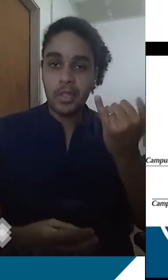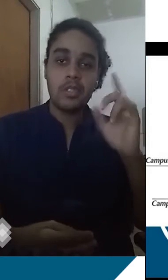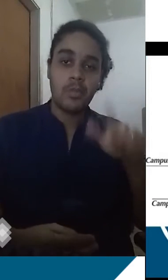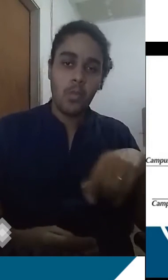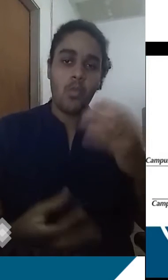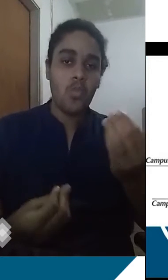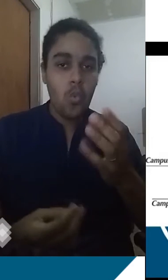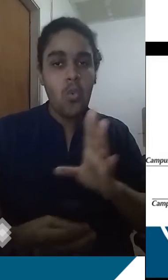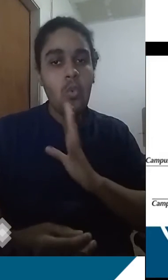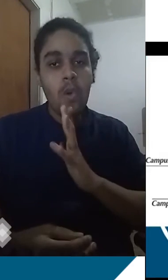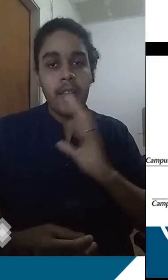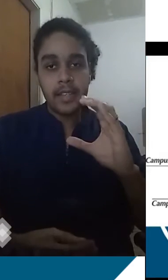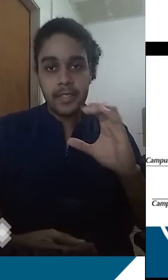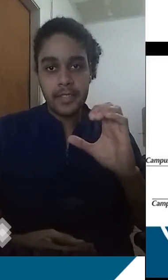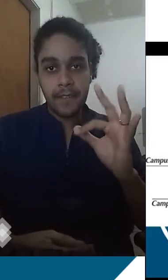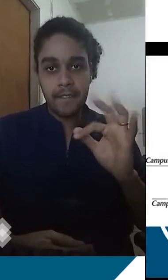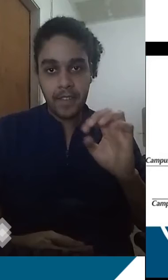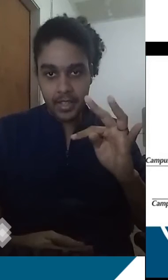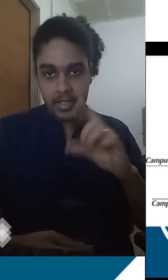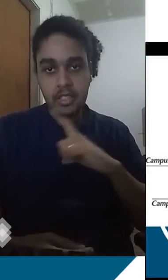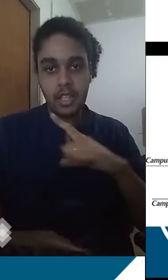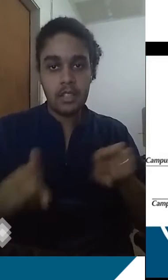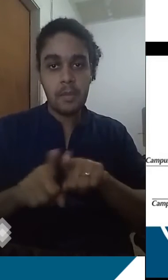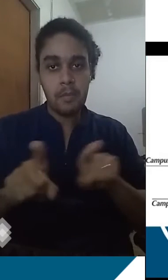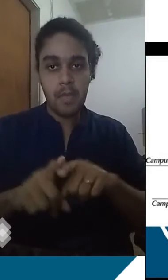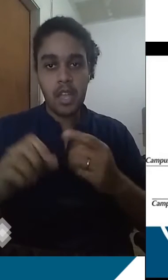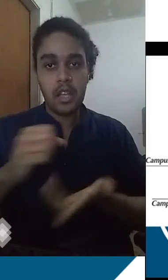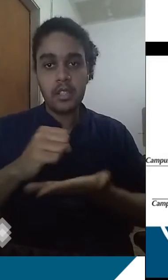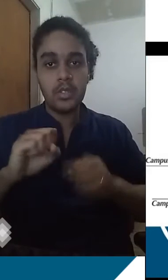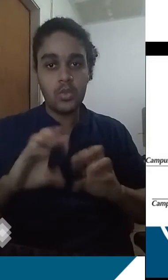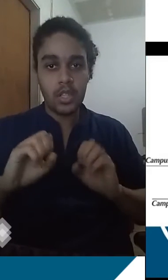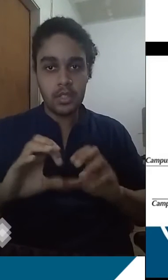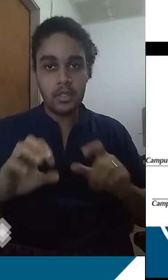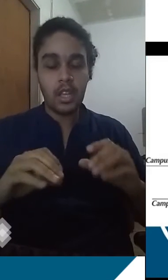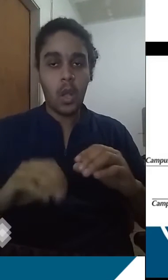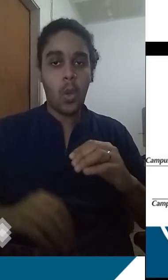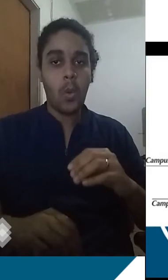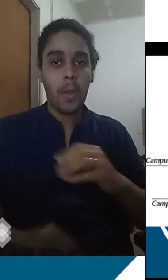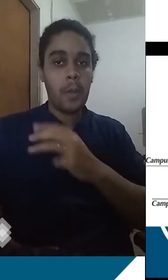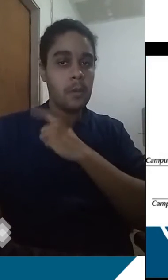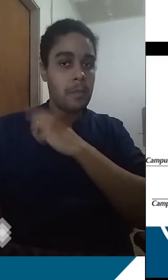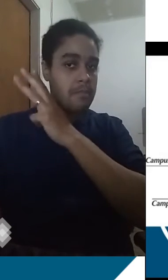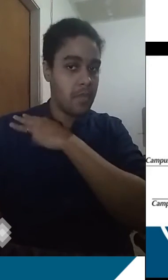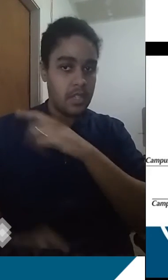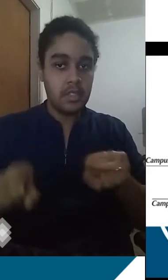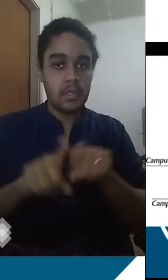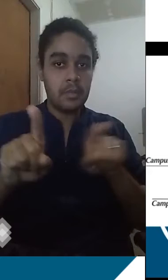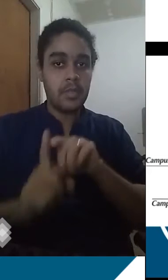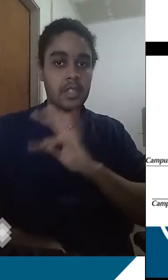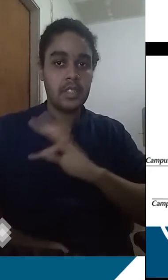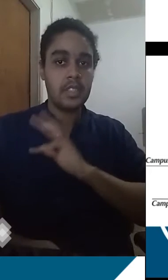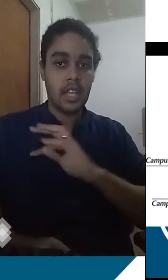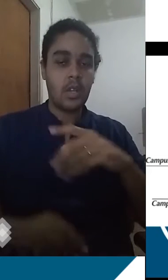Outro muito importante, já muito reconhecido, é o Cefet, também oferece educação básica, médio técnico e oferece